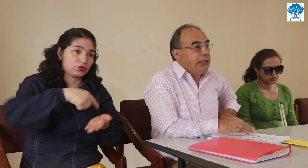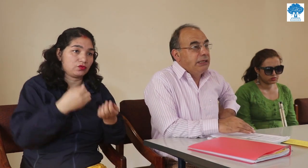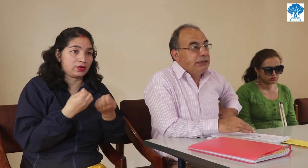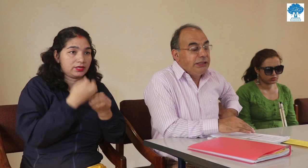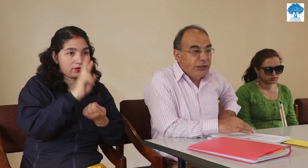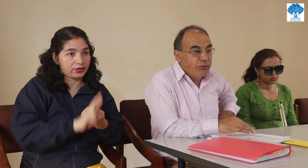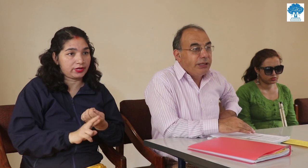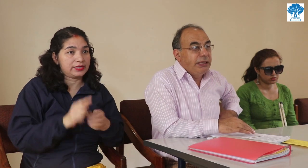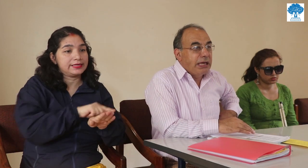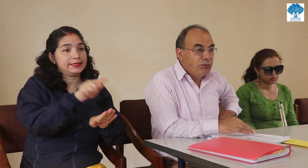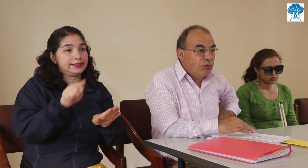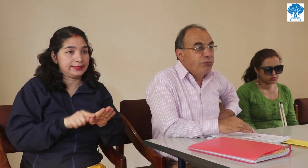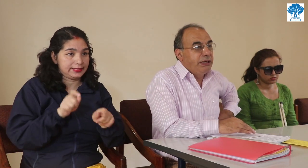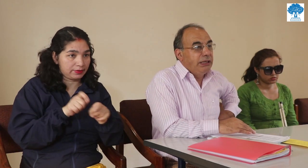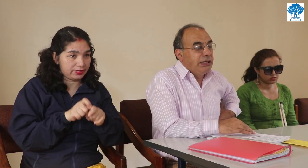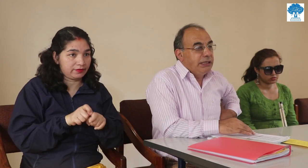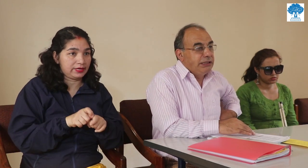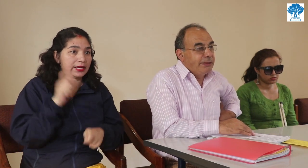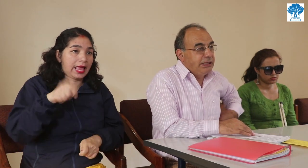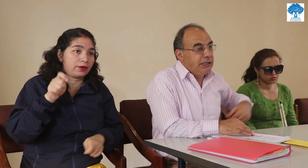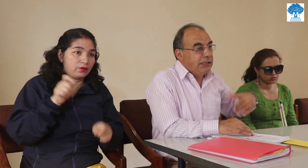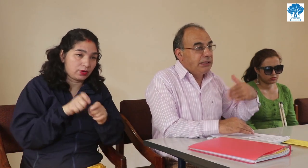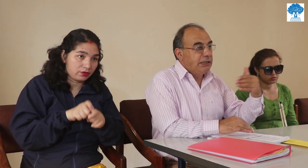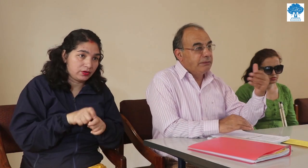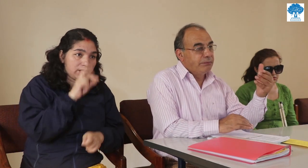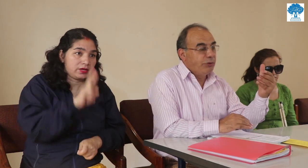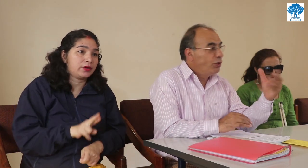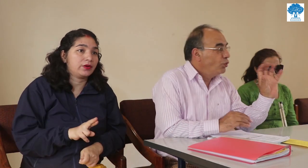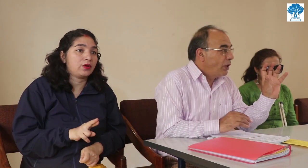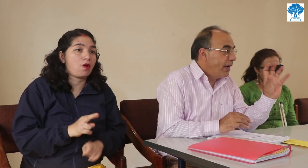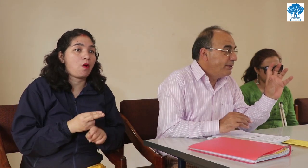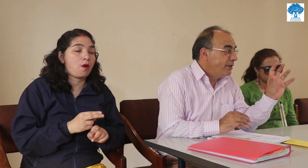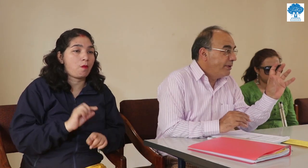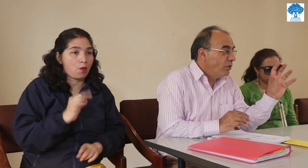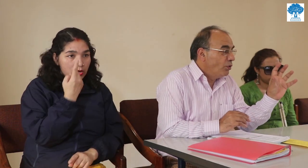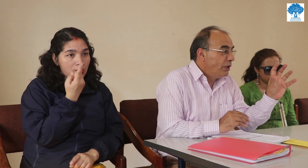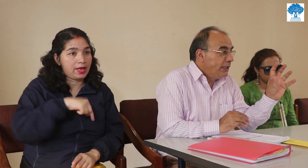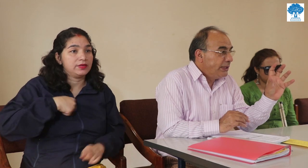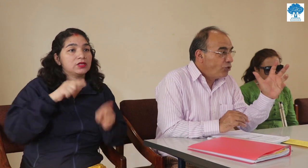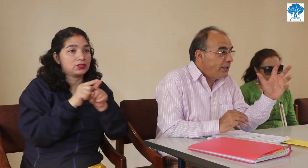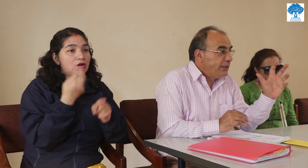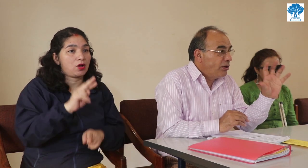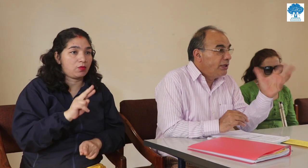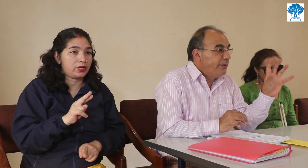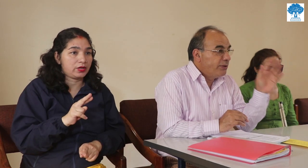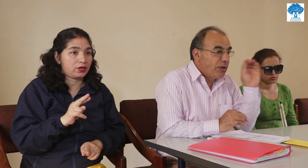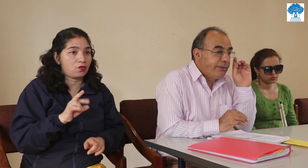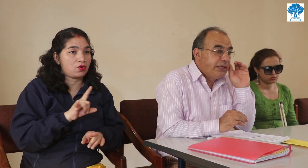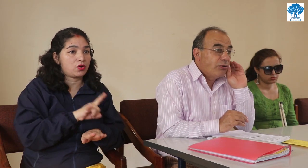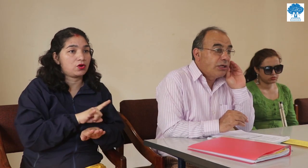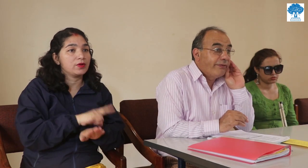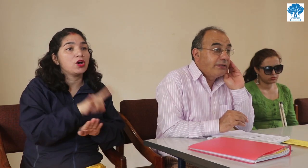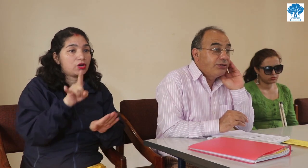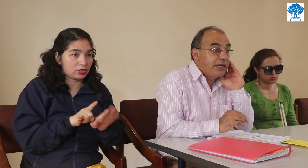चाहिँ नीतिहरू बने कानुनहरू बने त्यसमा चाहिँ पहिलो हामीसँग भएको स्ट्राटेजी रणनीति भन्छौँ